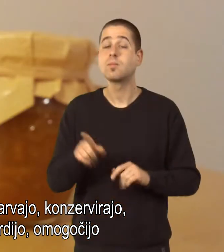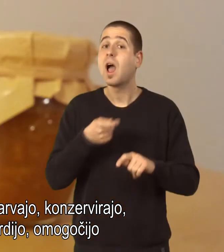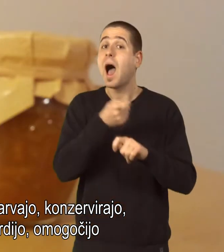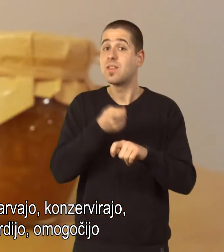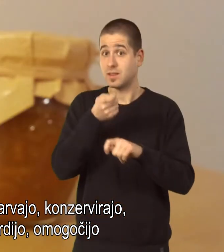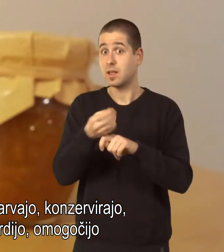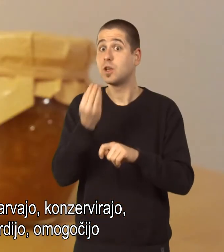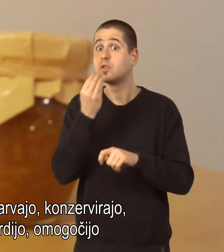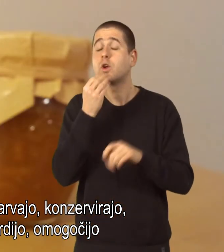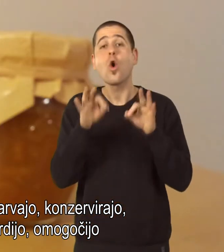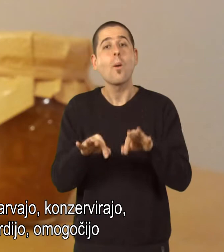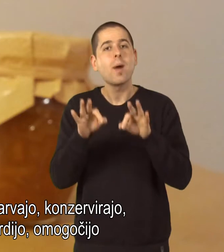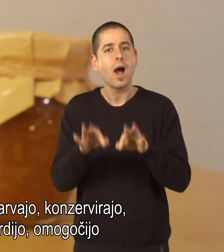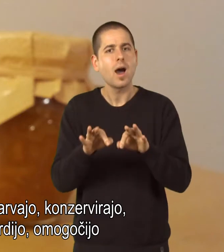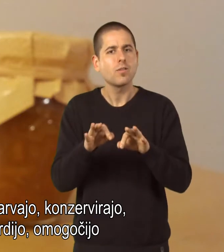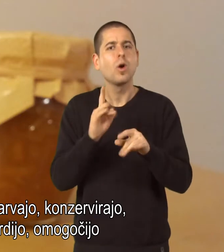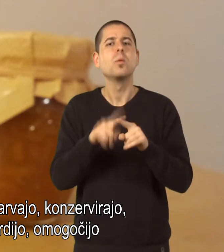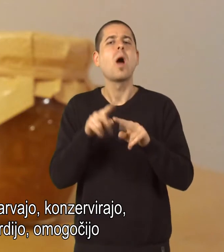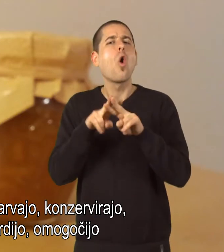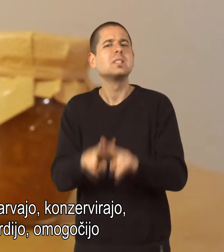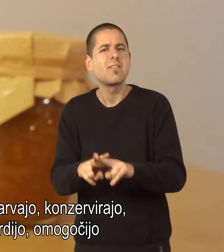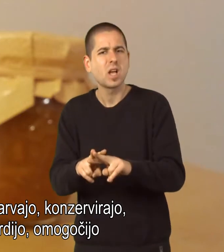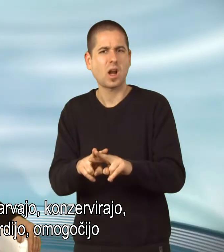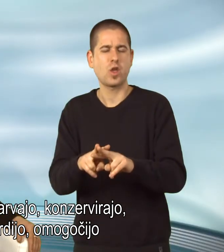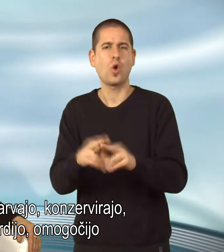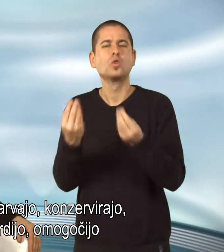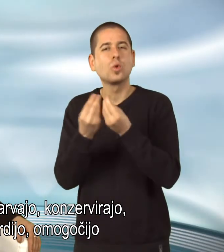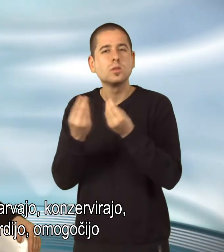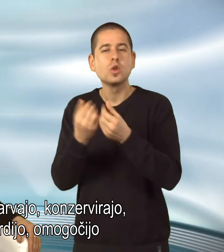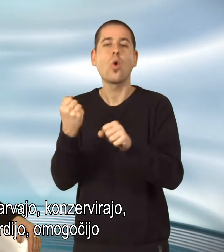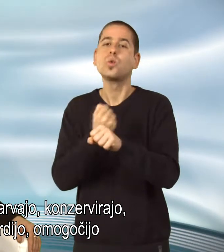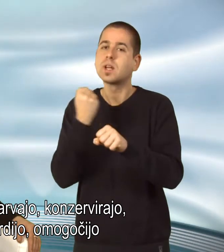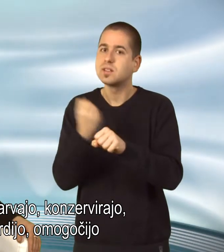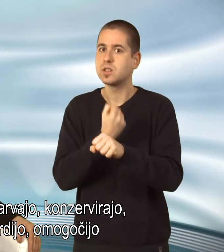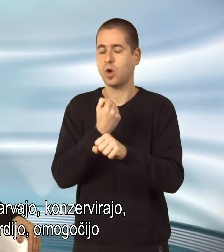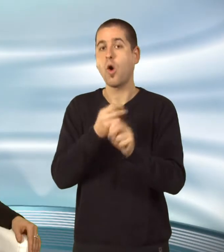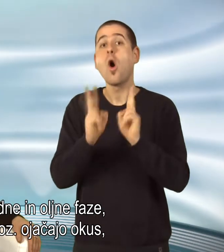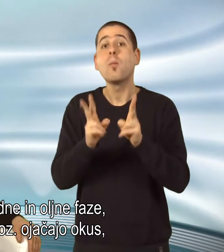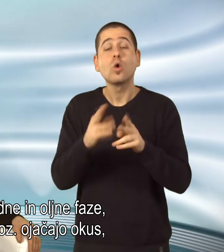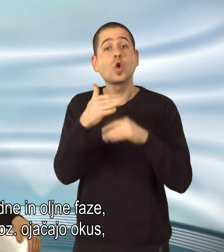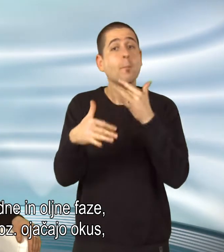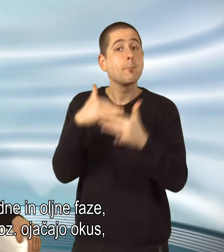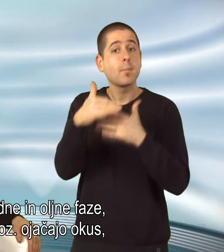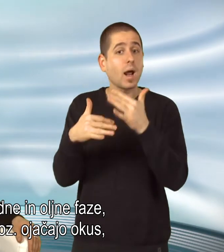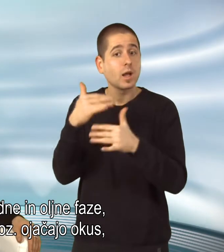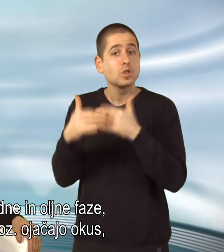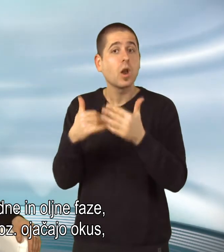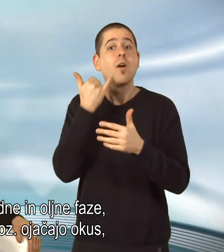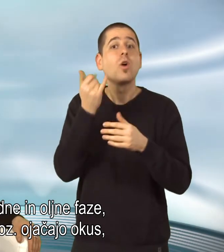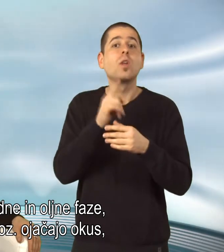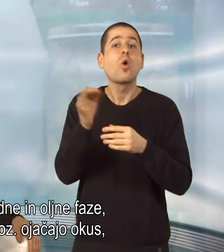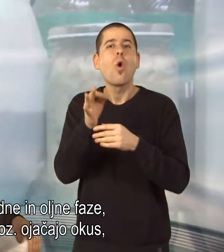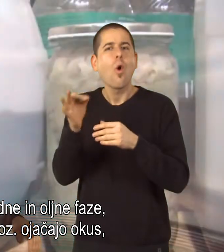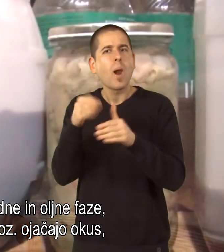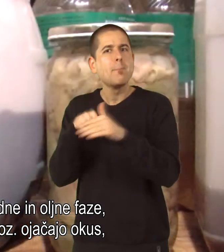Aditivi živilo obarvajo, konzervirajo, gostijo, utrdijo, omogočijo mešanje vodne in oljne